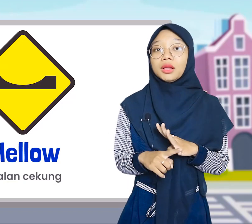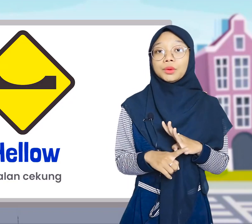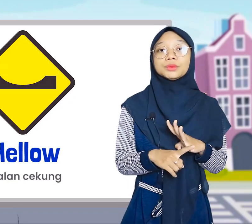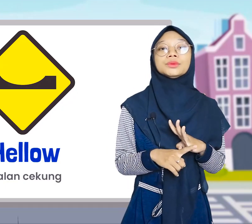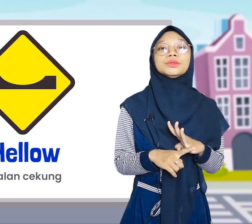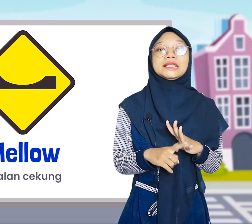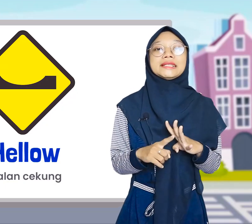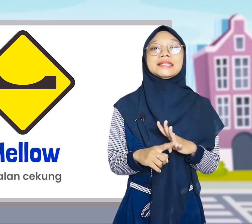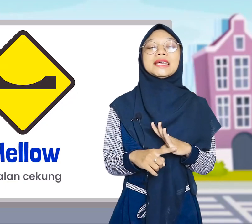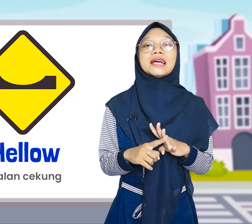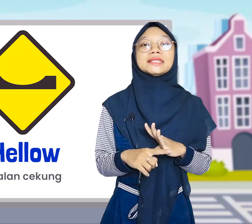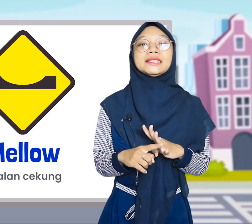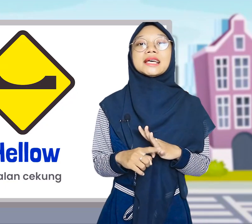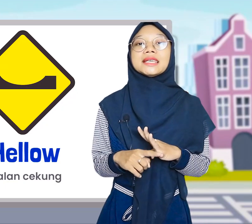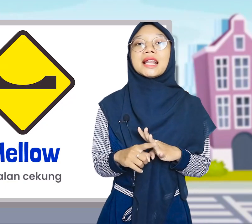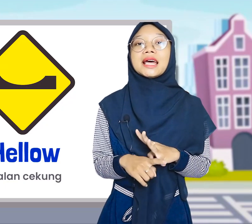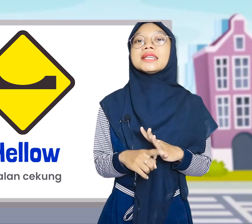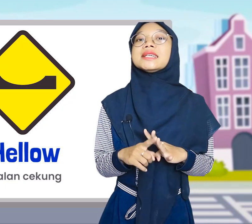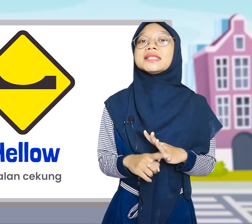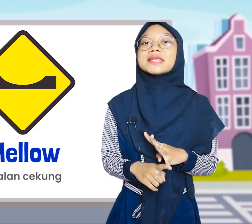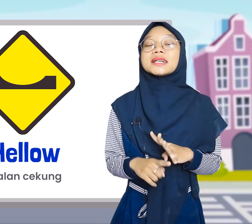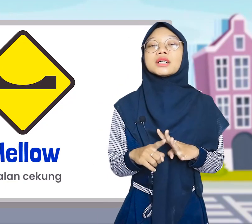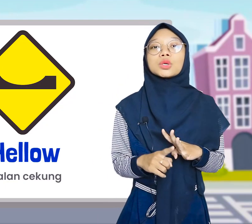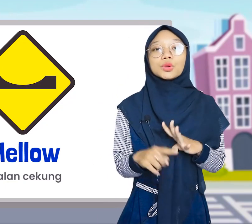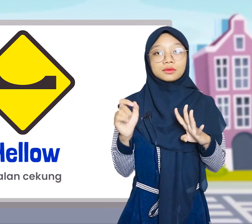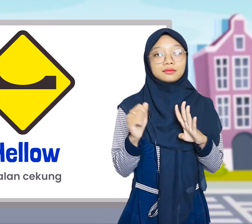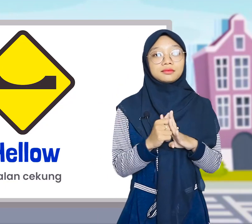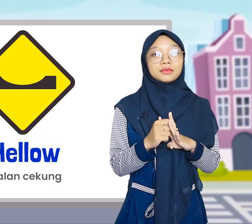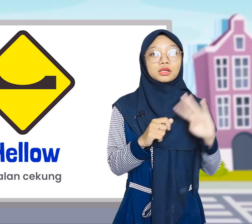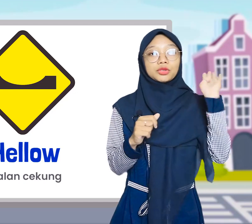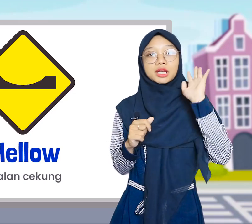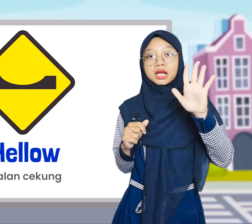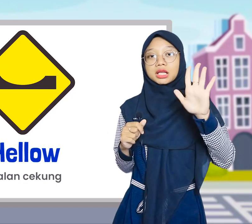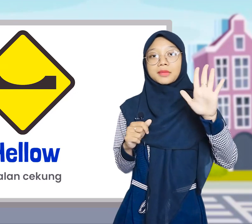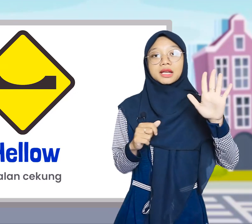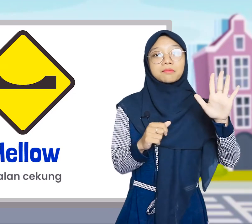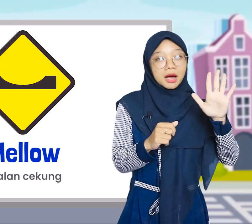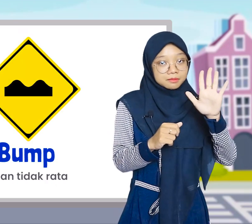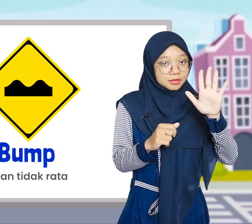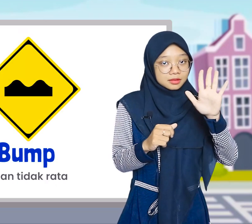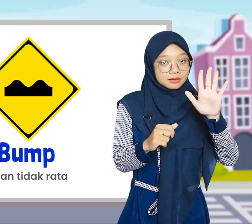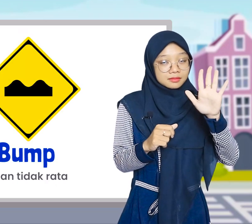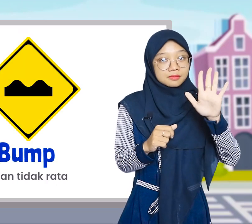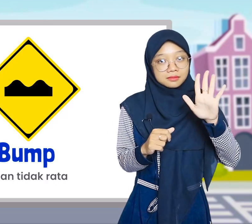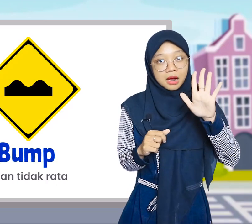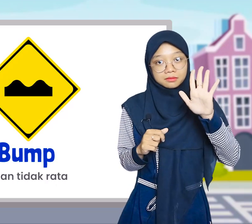Hello di sini artinya jalan cekung. Kemudian yang kelima ada bumps.